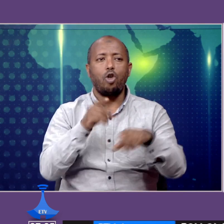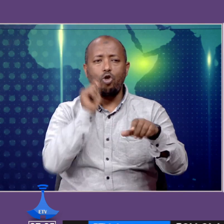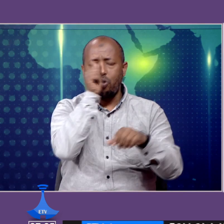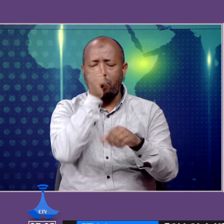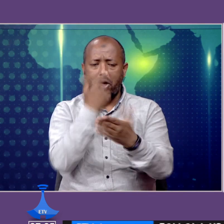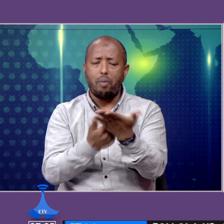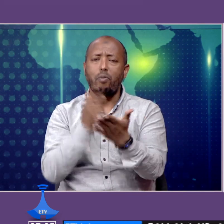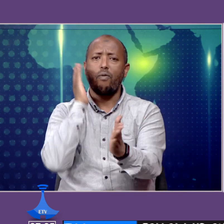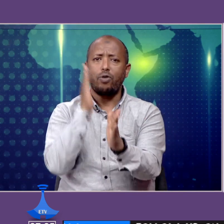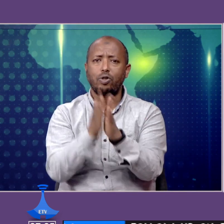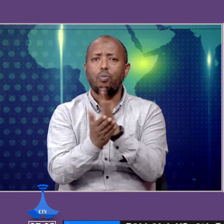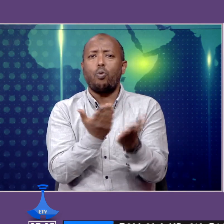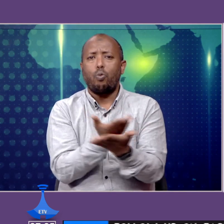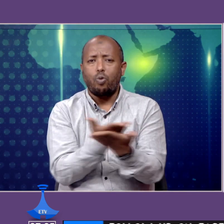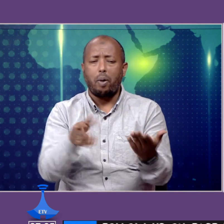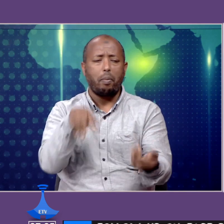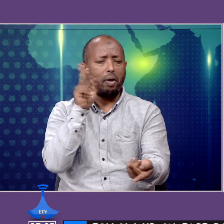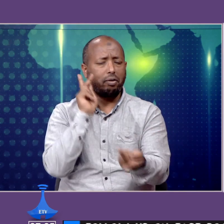تشون بتكل